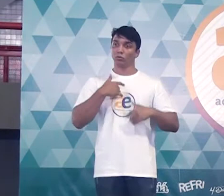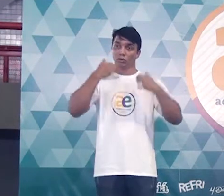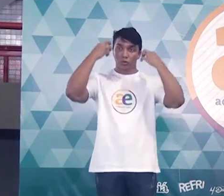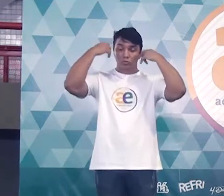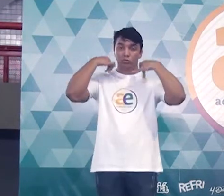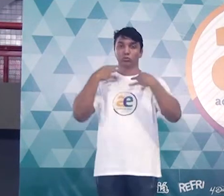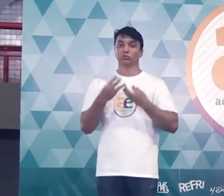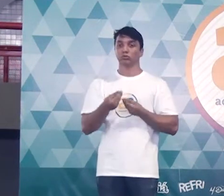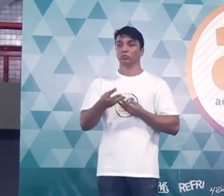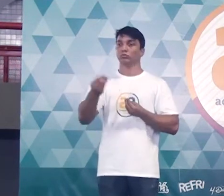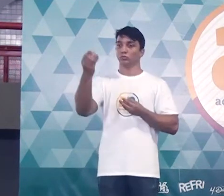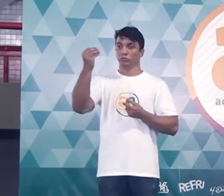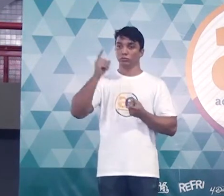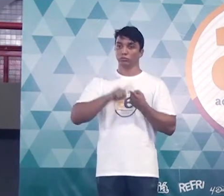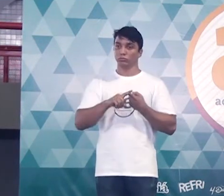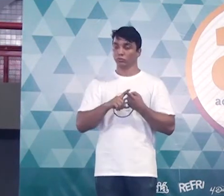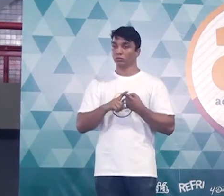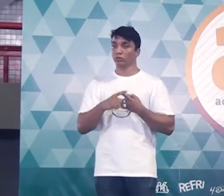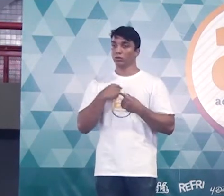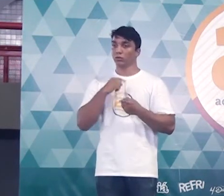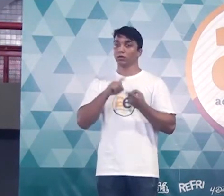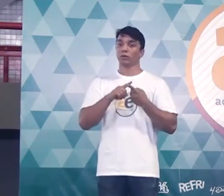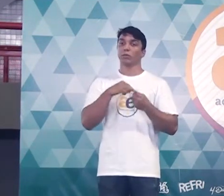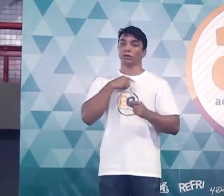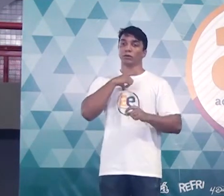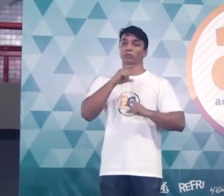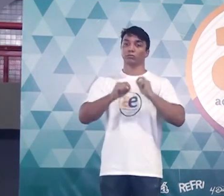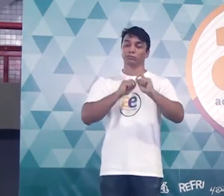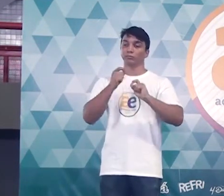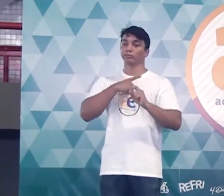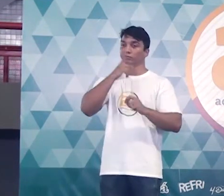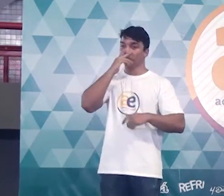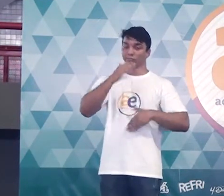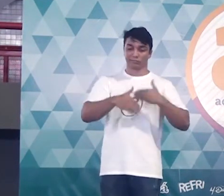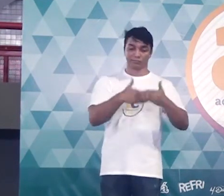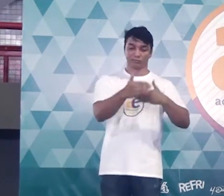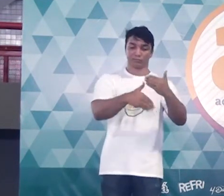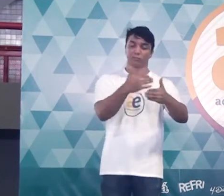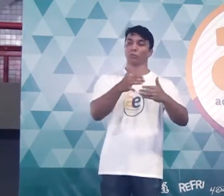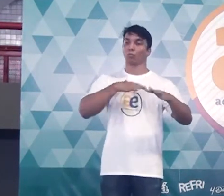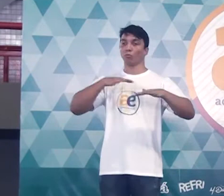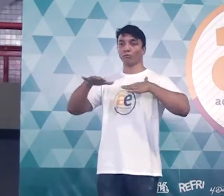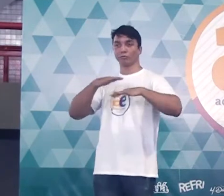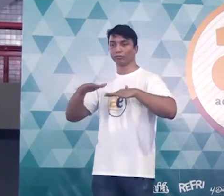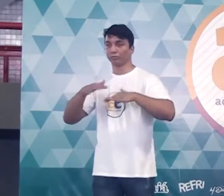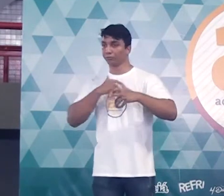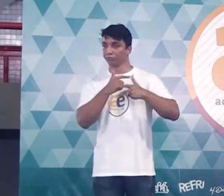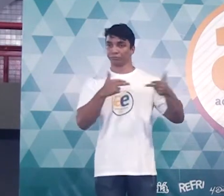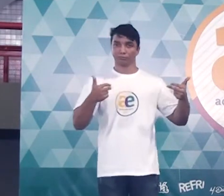suo bastante. E além do que eu estou exercendo aqui um processo, né, de movimentação.